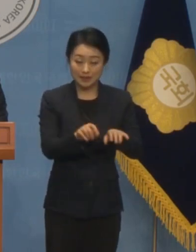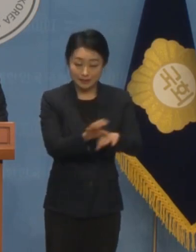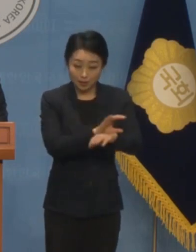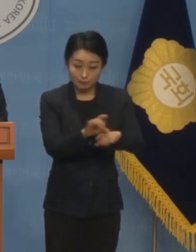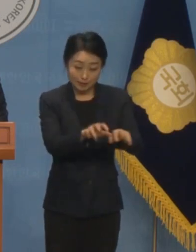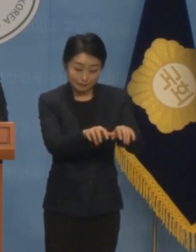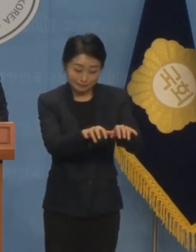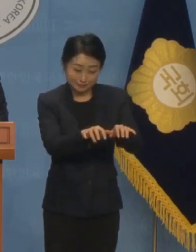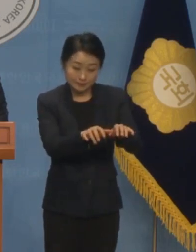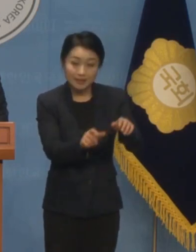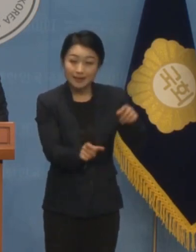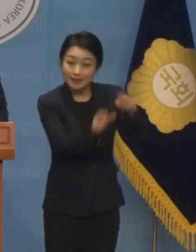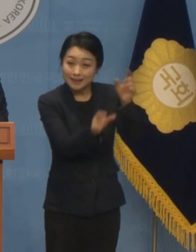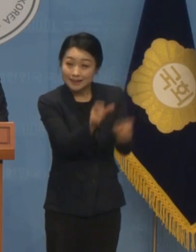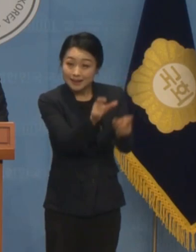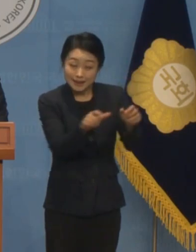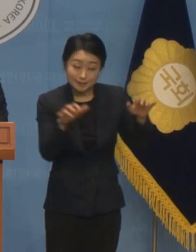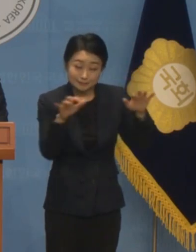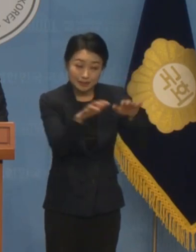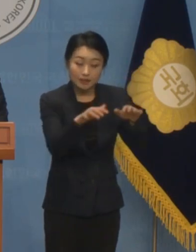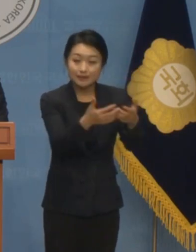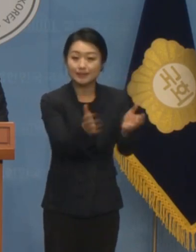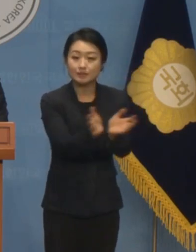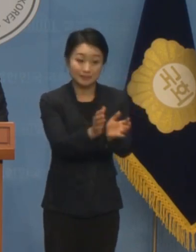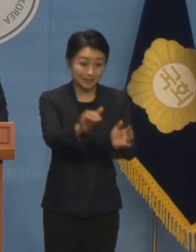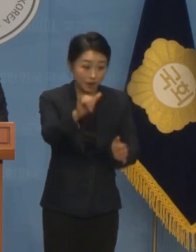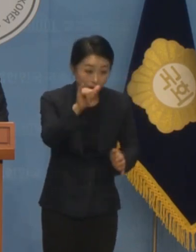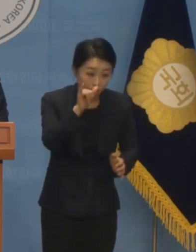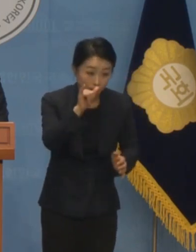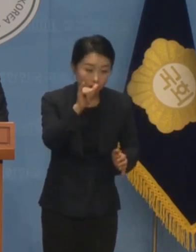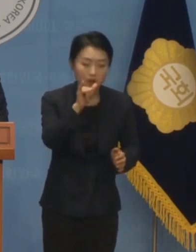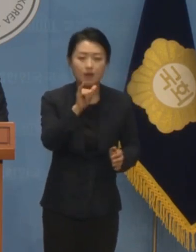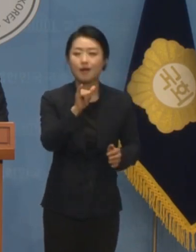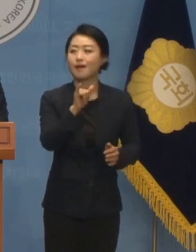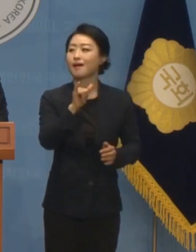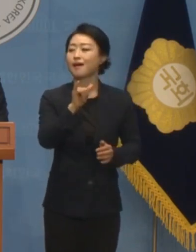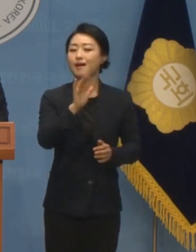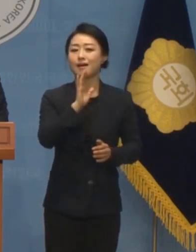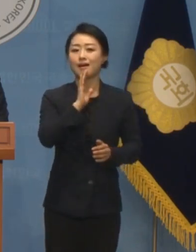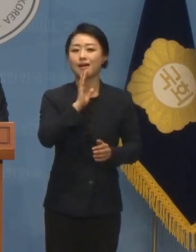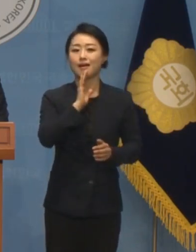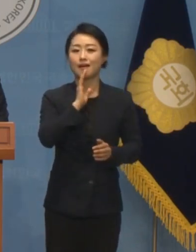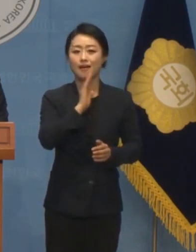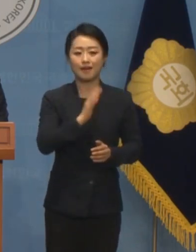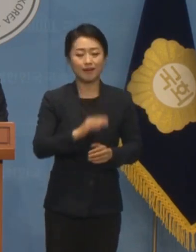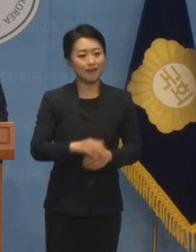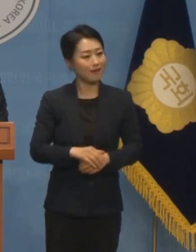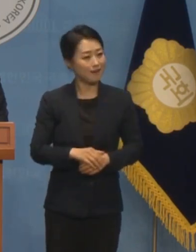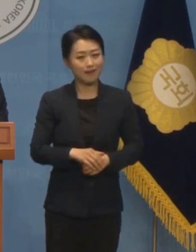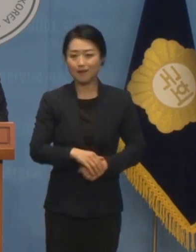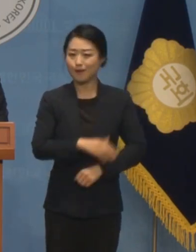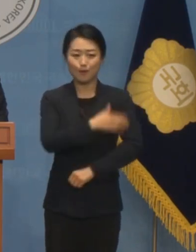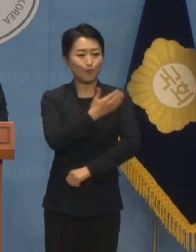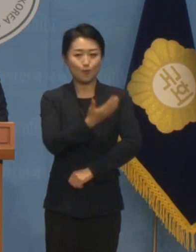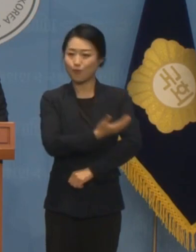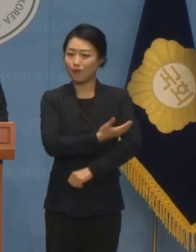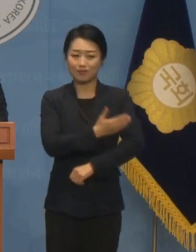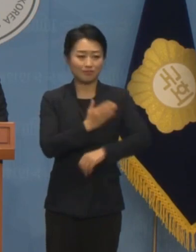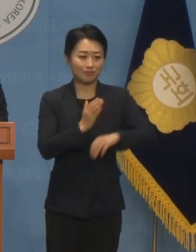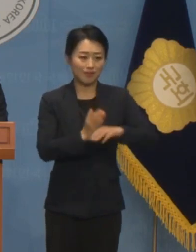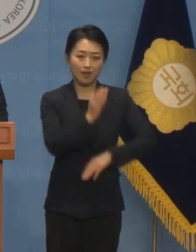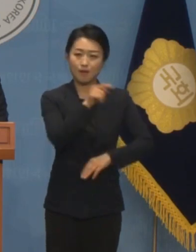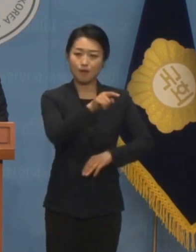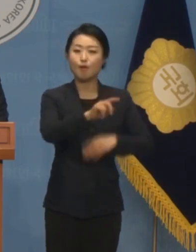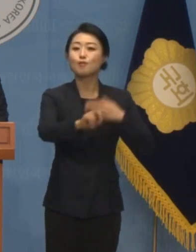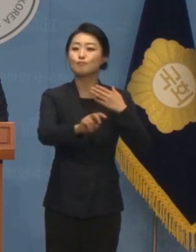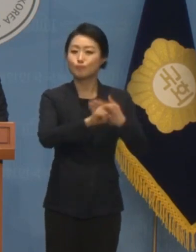것입니다. 의혹이 사실이라면 그 자체로 일반적인 직무 권한에 비춰볼 때 불법적인